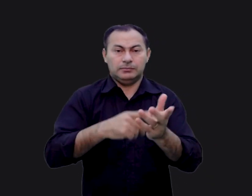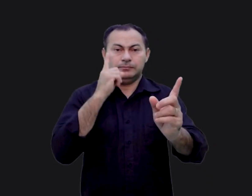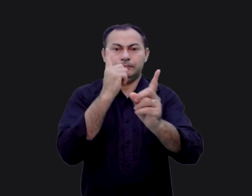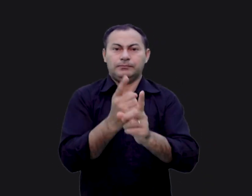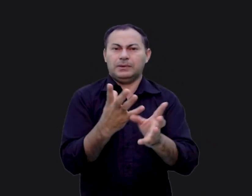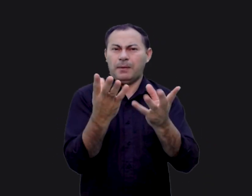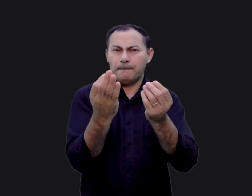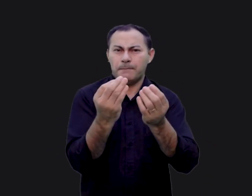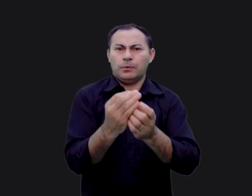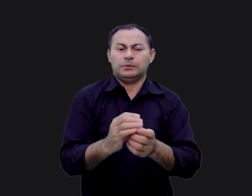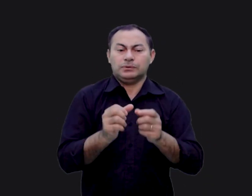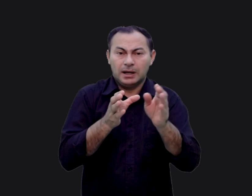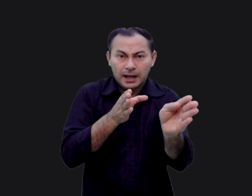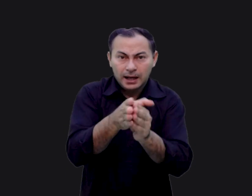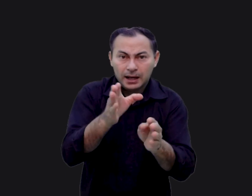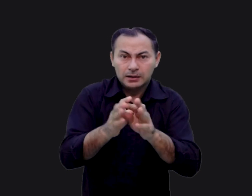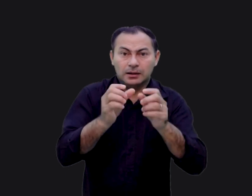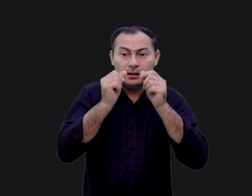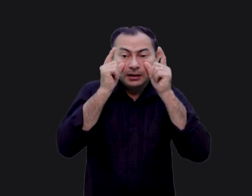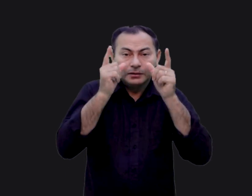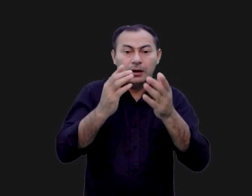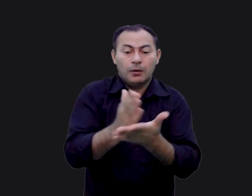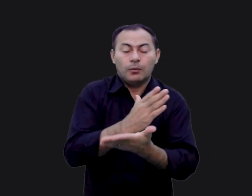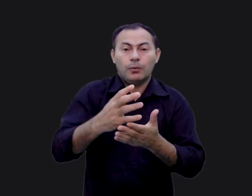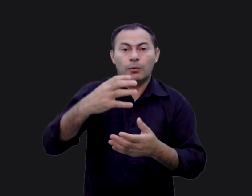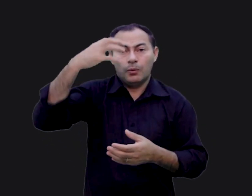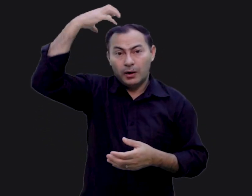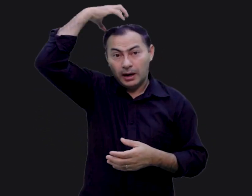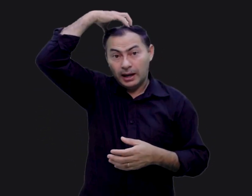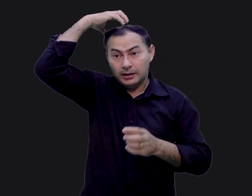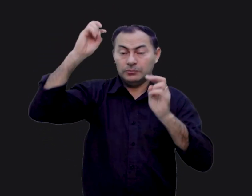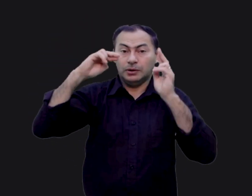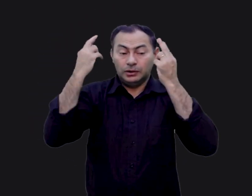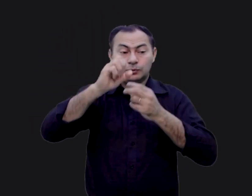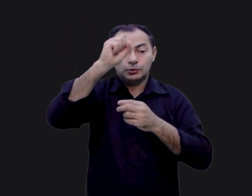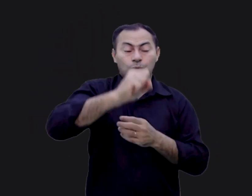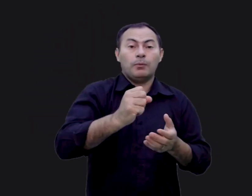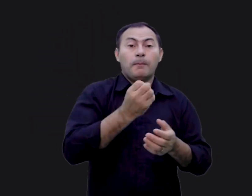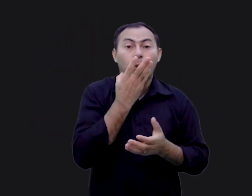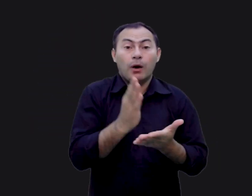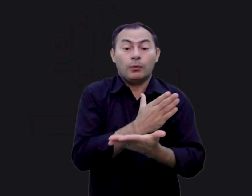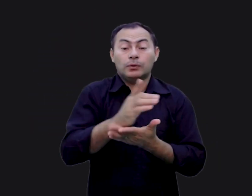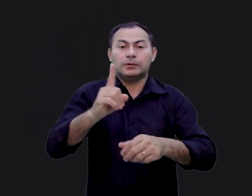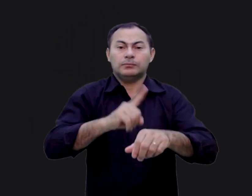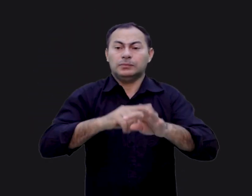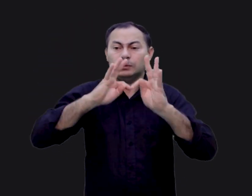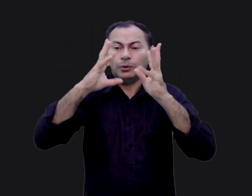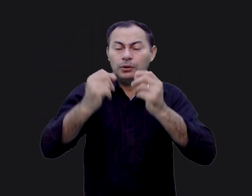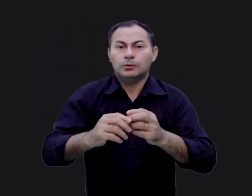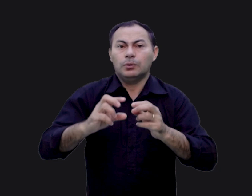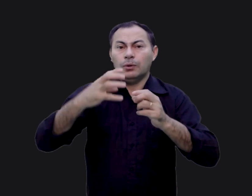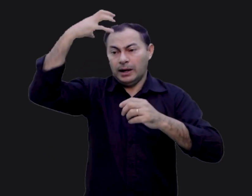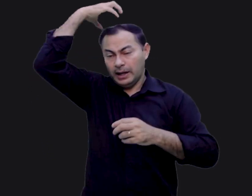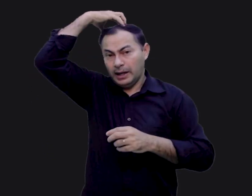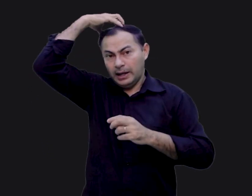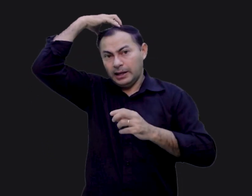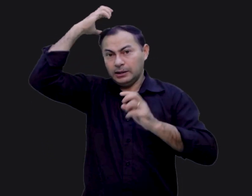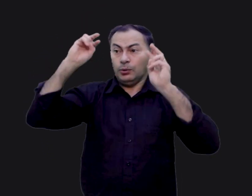livros encontraremos muitos alertas. Alguns reis do Reino do Sul foram bons durante algum tempo. Todos os reis do Reino do Norte